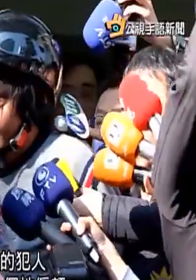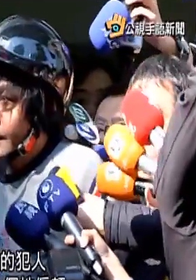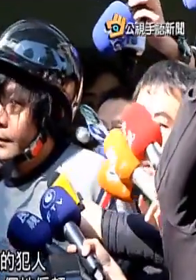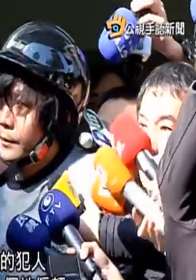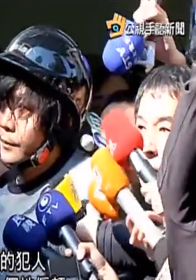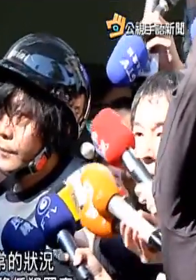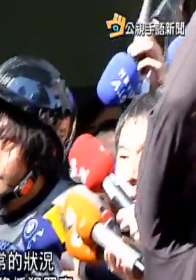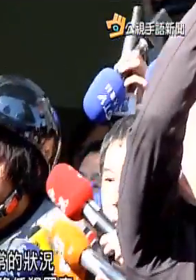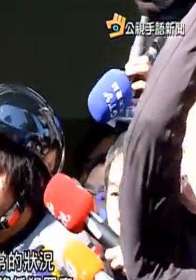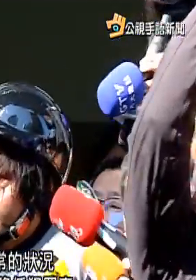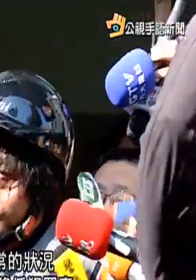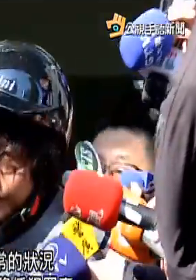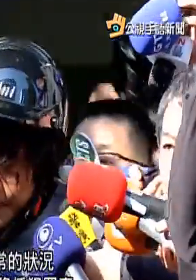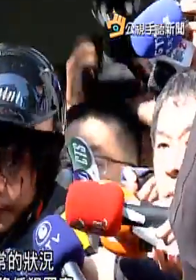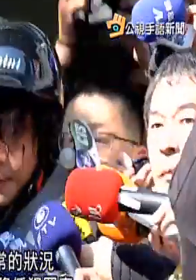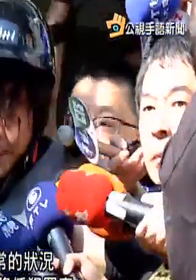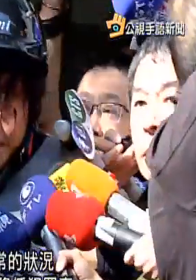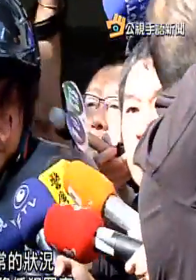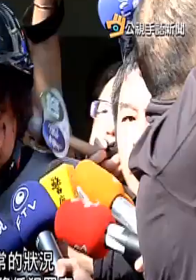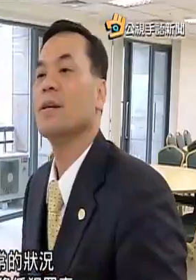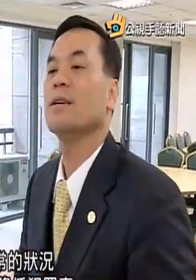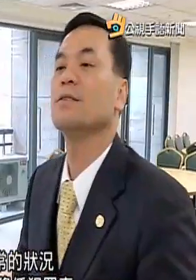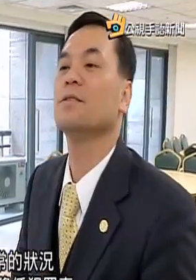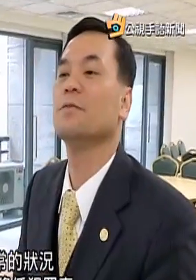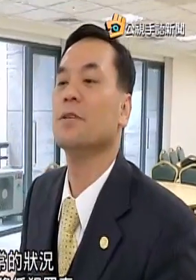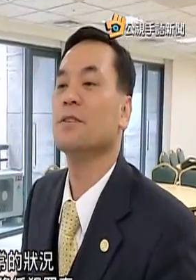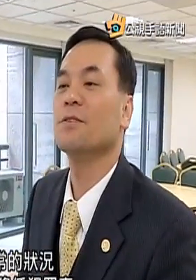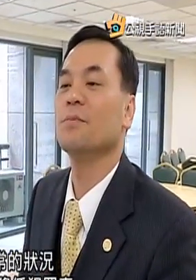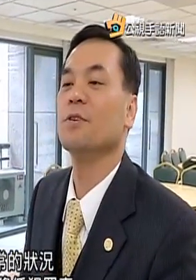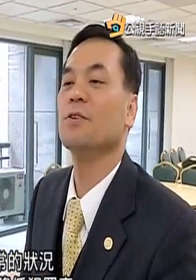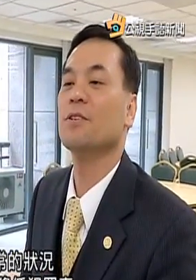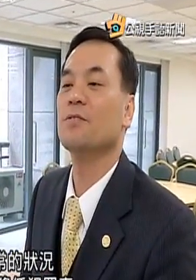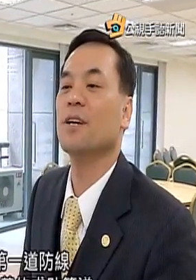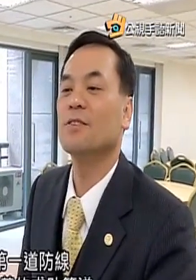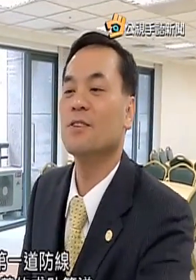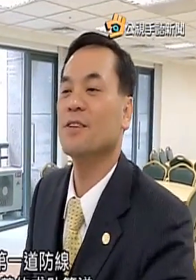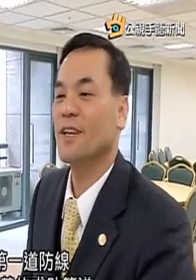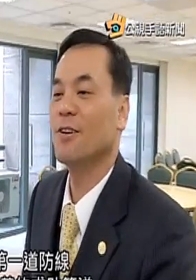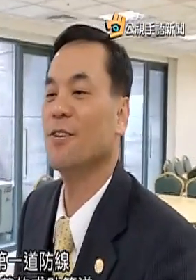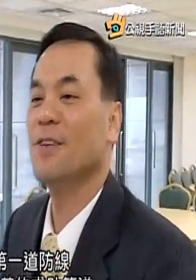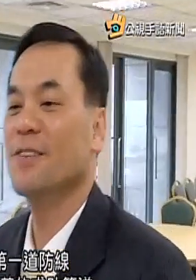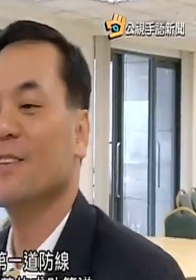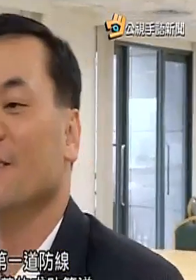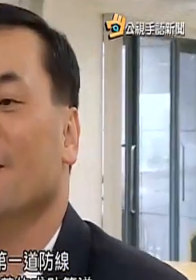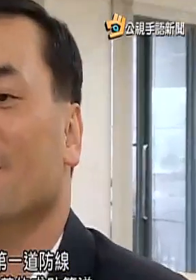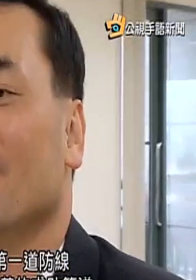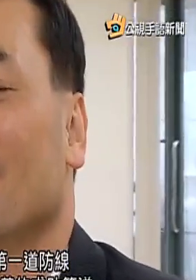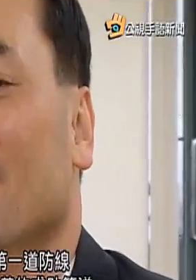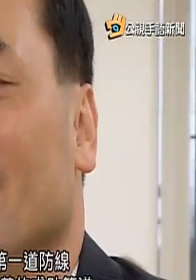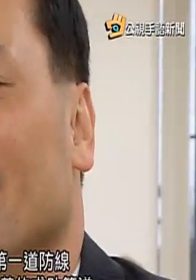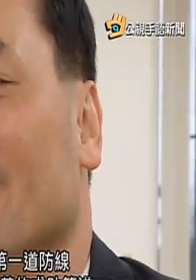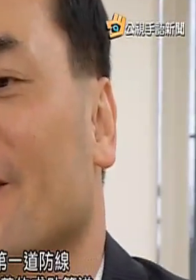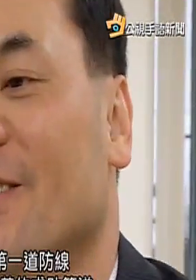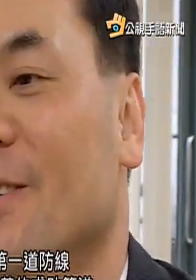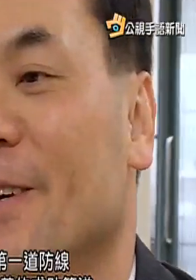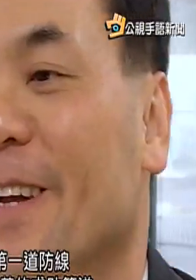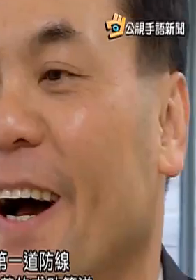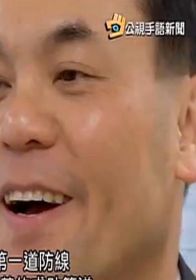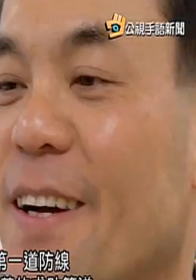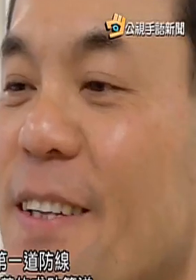和精神异常的状况。专家认为，要降低犯罪率，家庭仍旧是第一道防线，政府必须建立完善的求助管